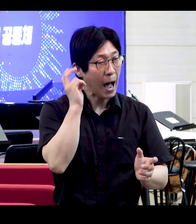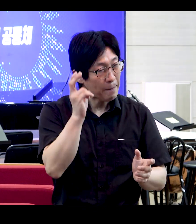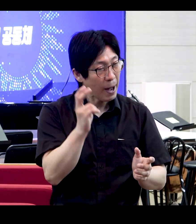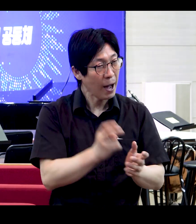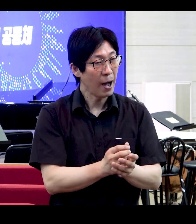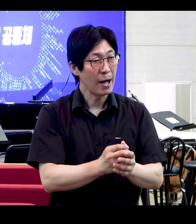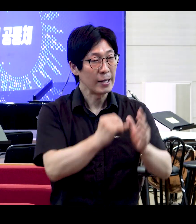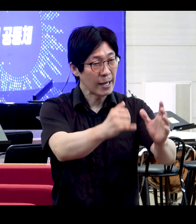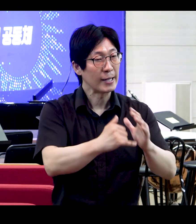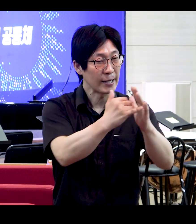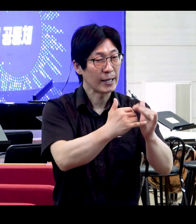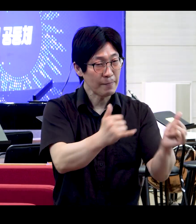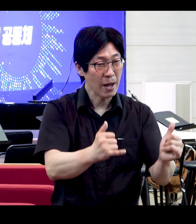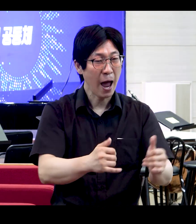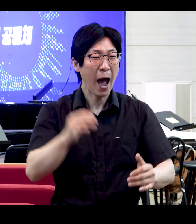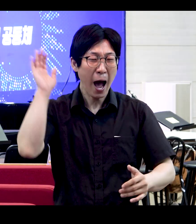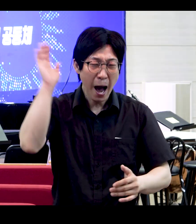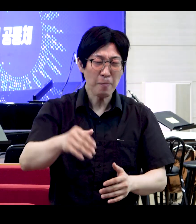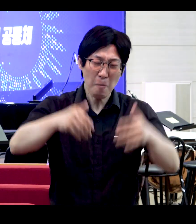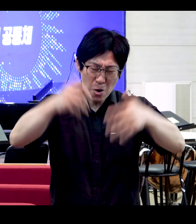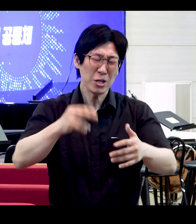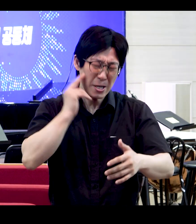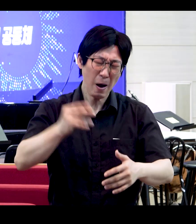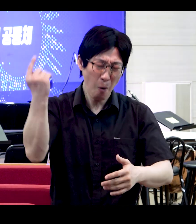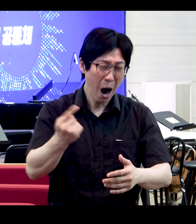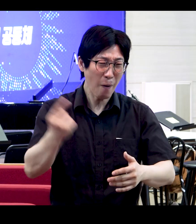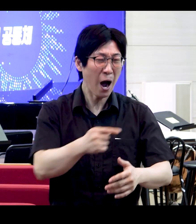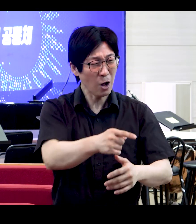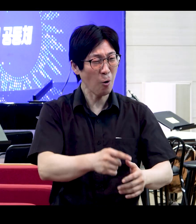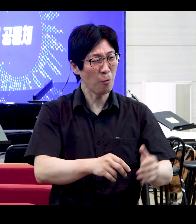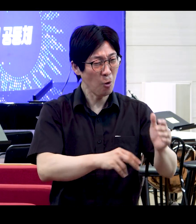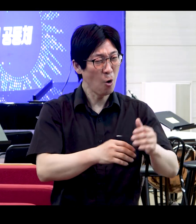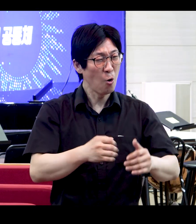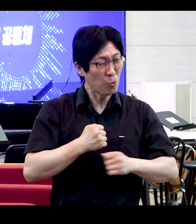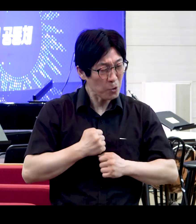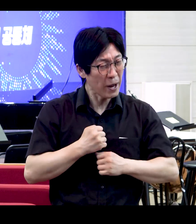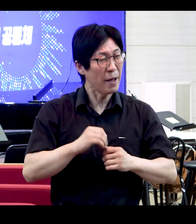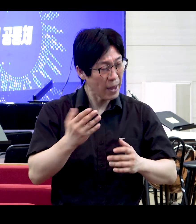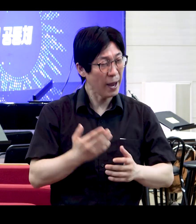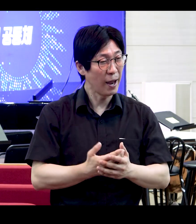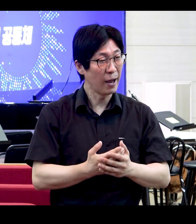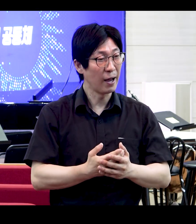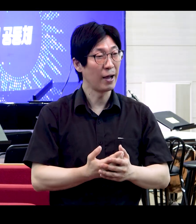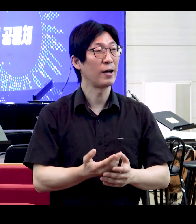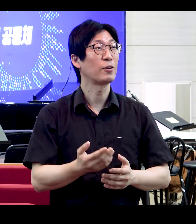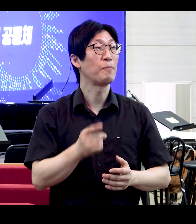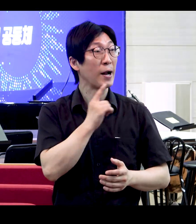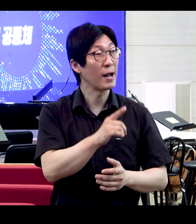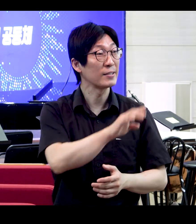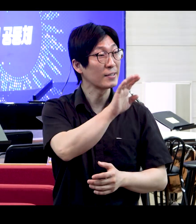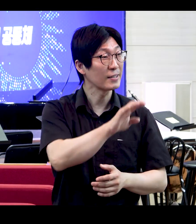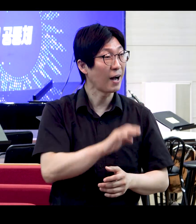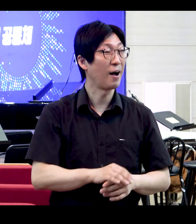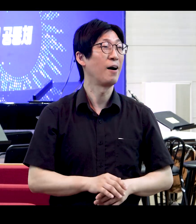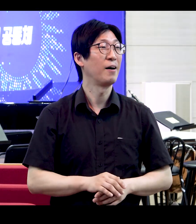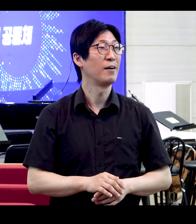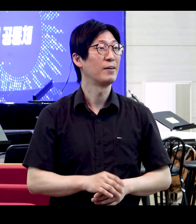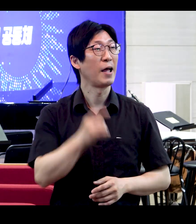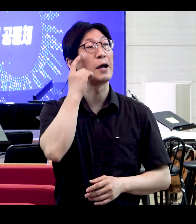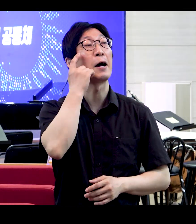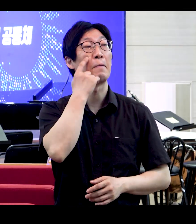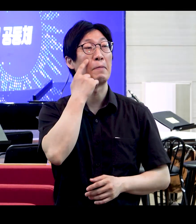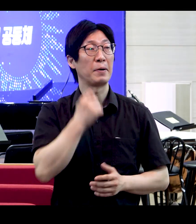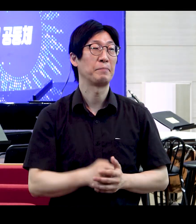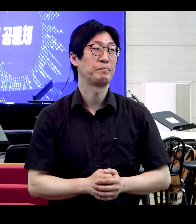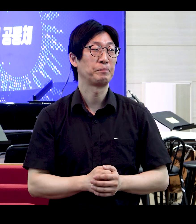했을까요? 어떻게 했을 것 같습니까? 예, 창세기만 봐서는 알 수가 없어요. 이 창세기 오늘 말씀